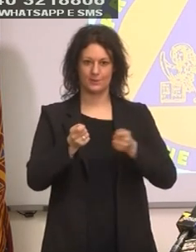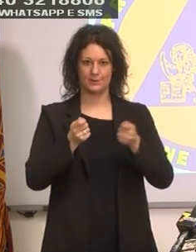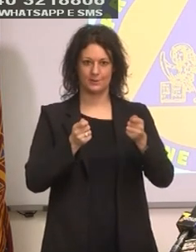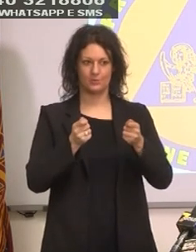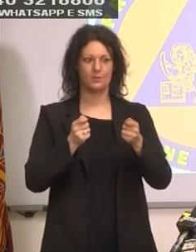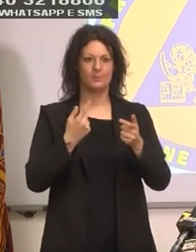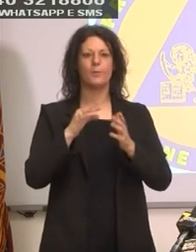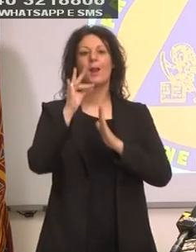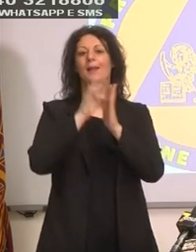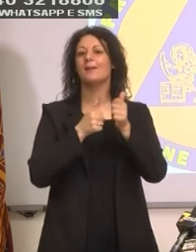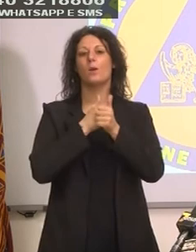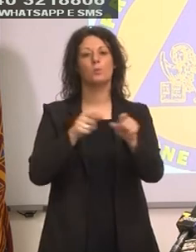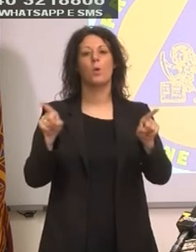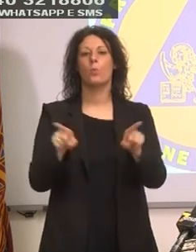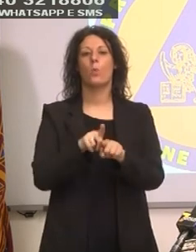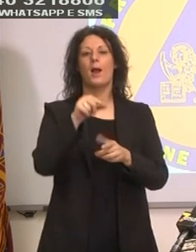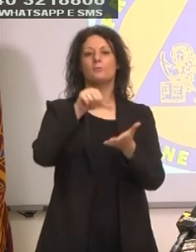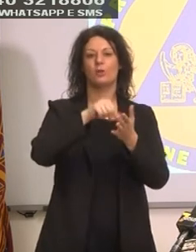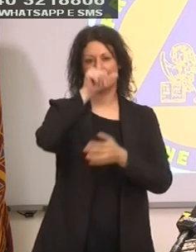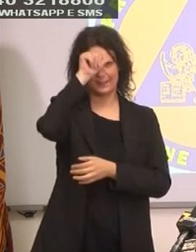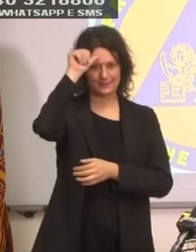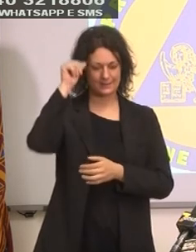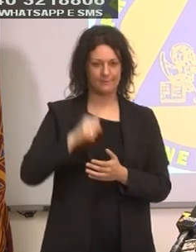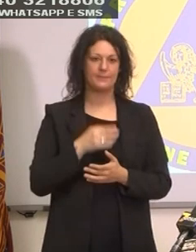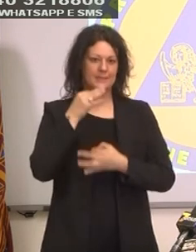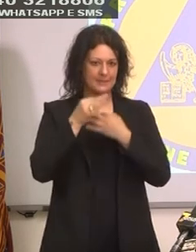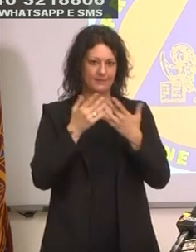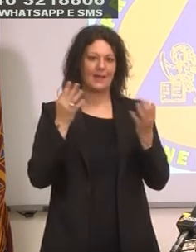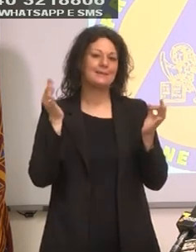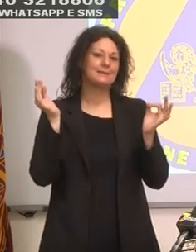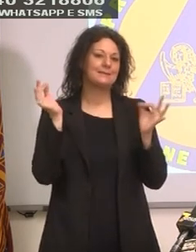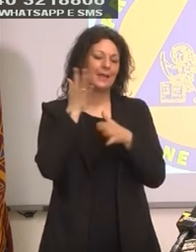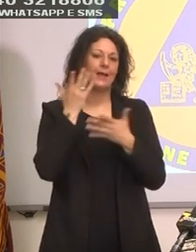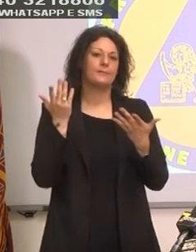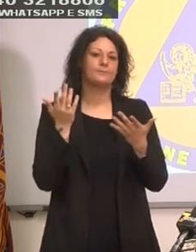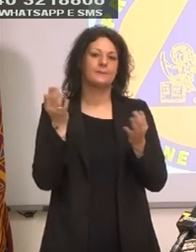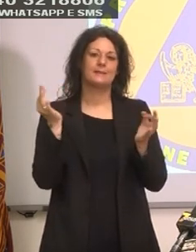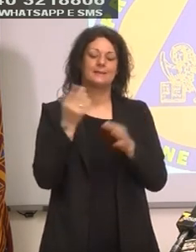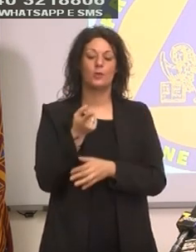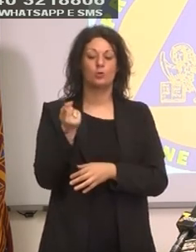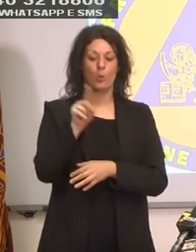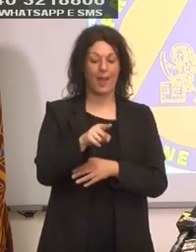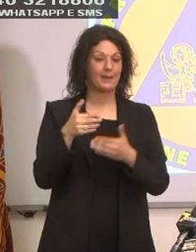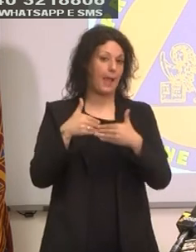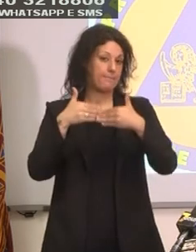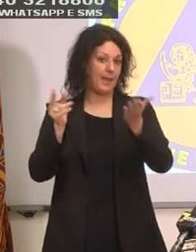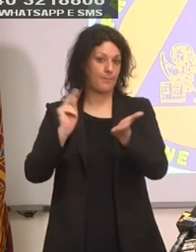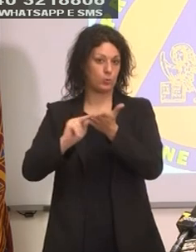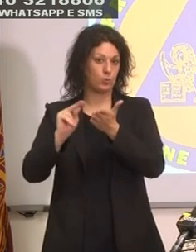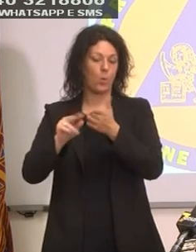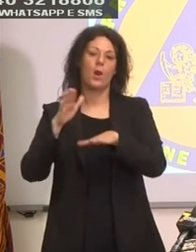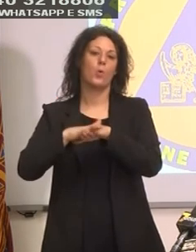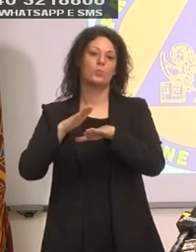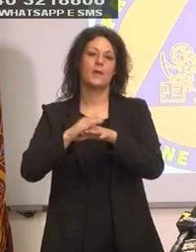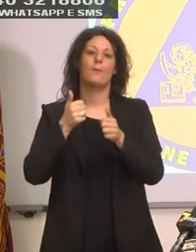linee guida, quelle dei centri estivi. Cioè se noi domani mattina aprissimo, cioè domani mattina, quindi con questa situazione epidemiologica, applichiamo quelle linee